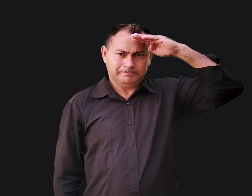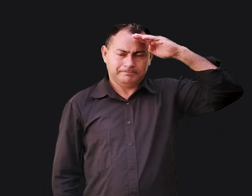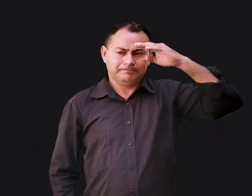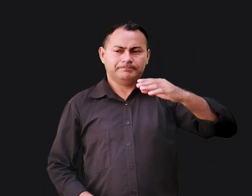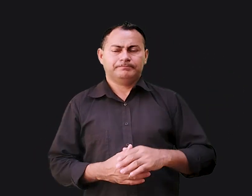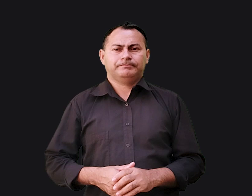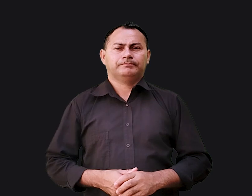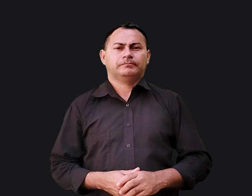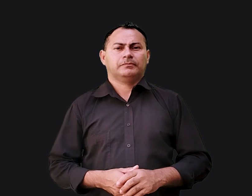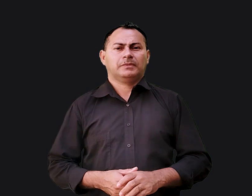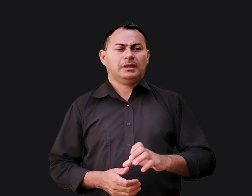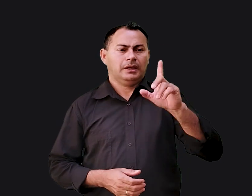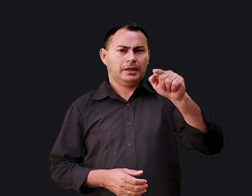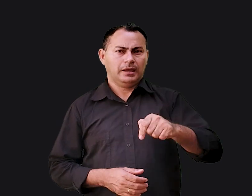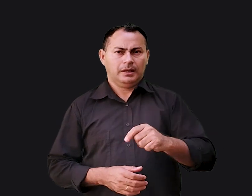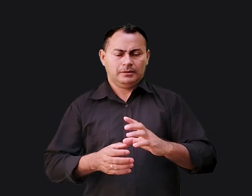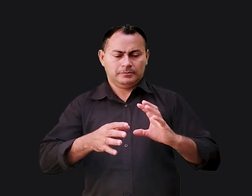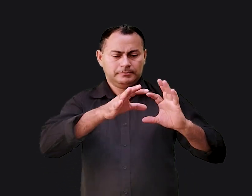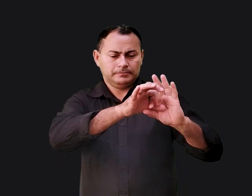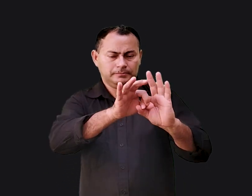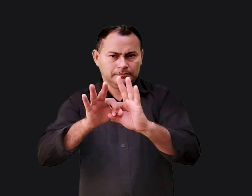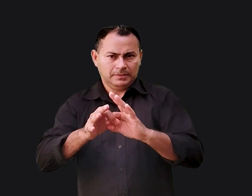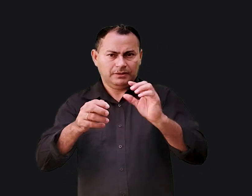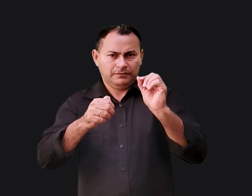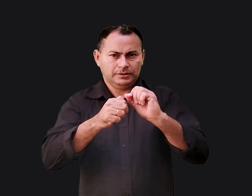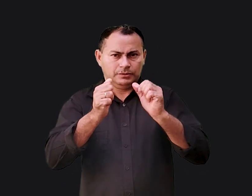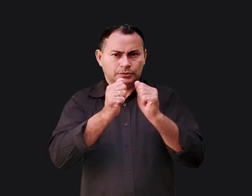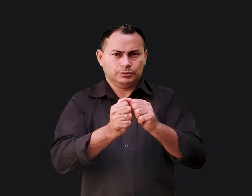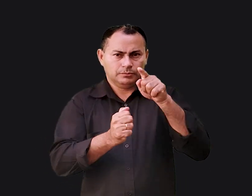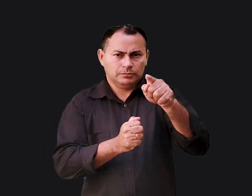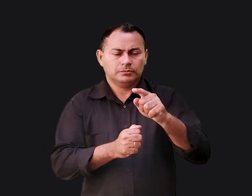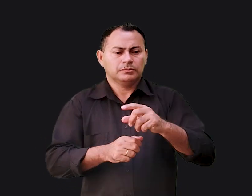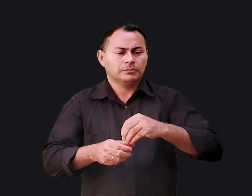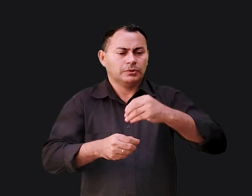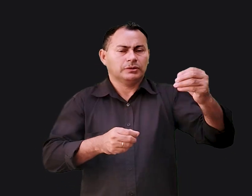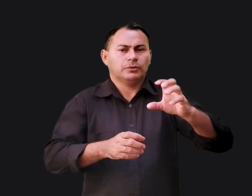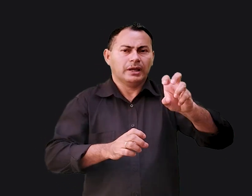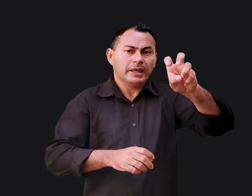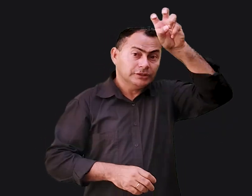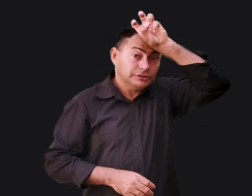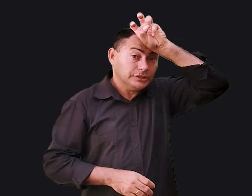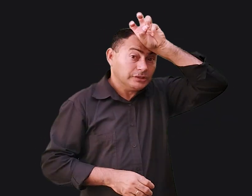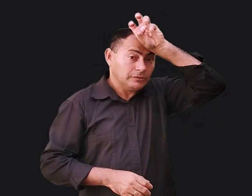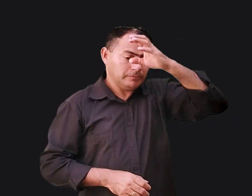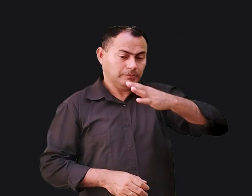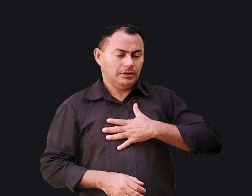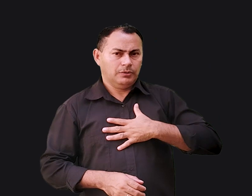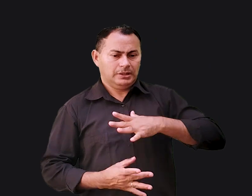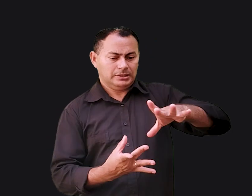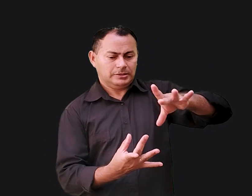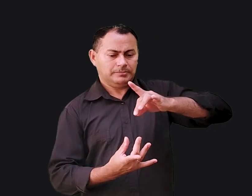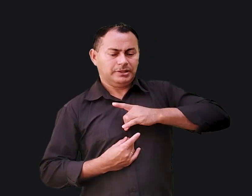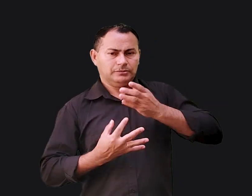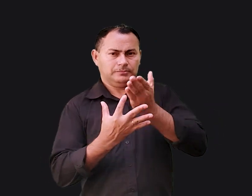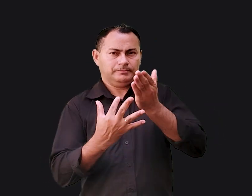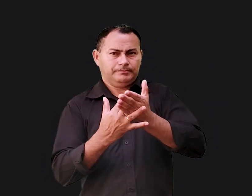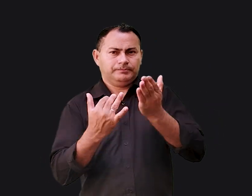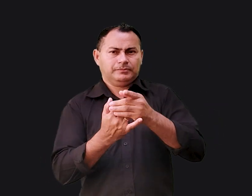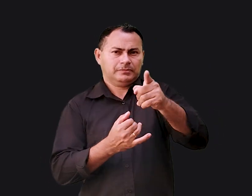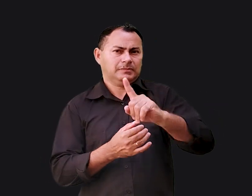Exércitos. Esta é a aliança que fiz com vocês quando vocês saíram do Egito. Meu espírito está entre vocês.